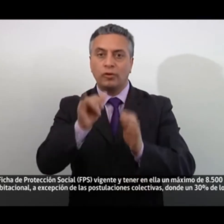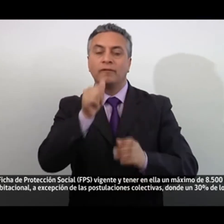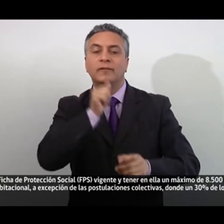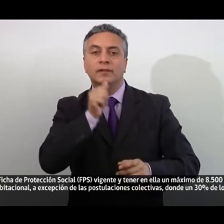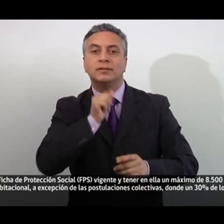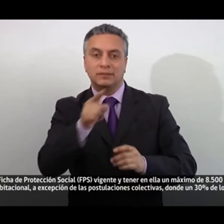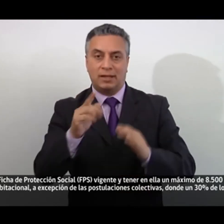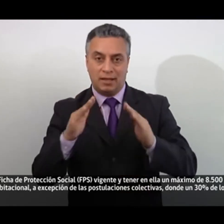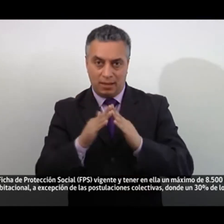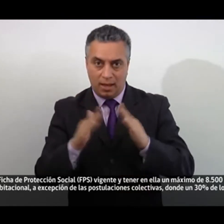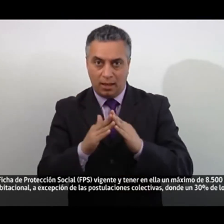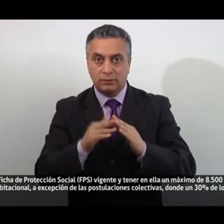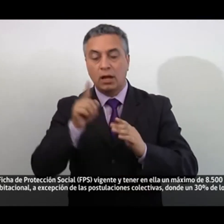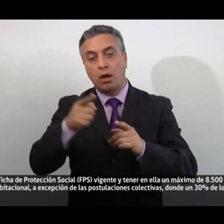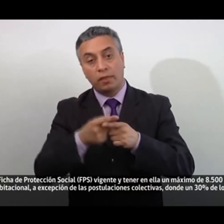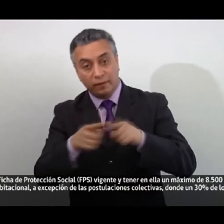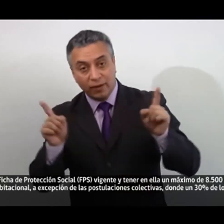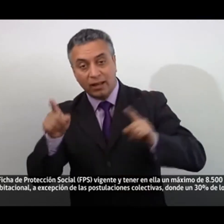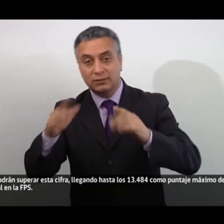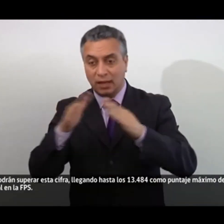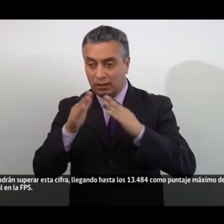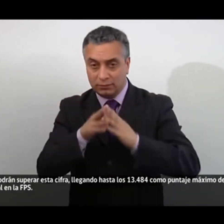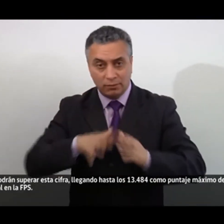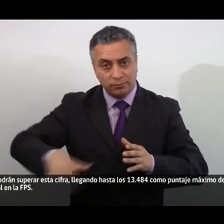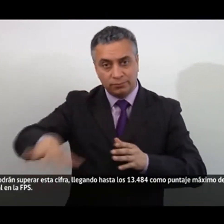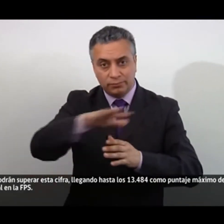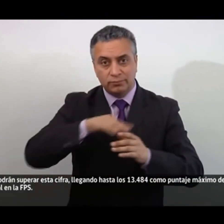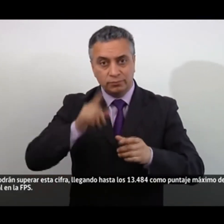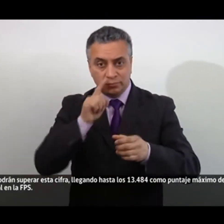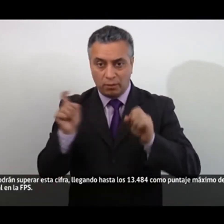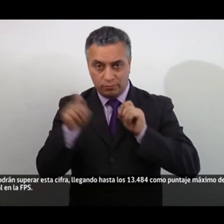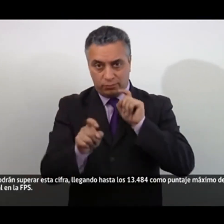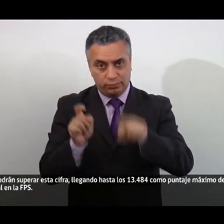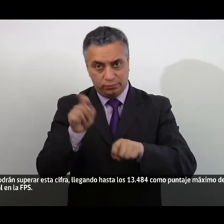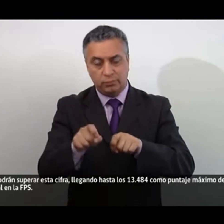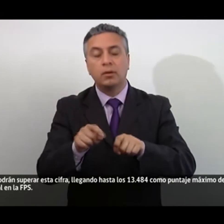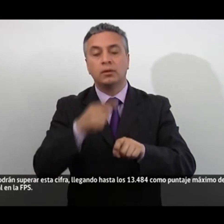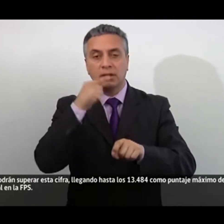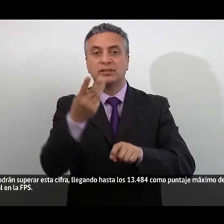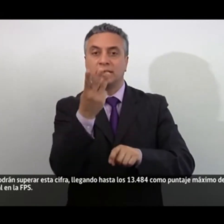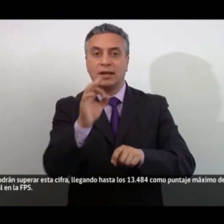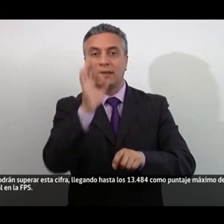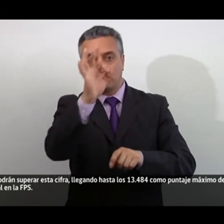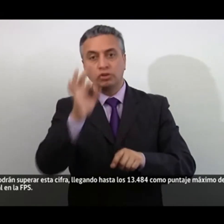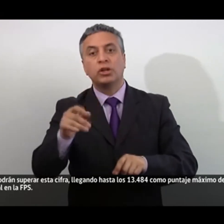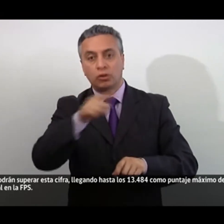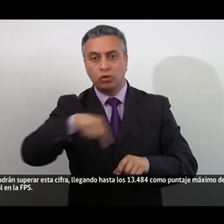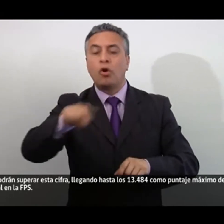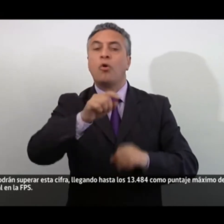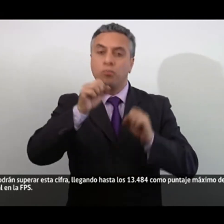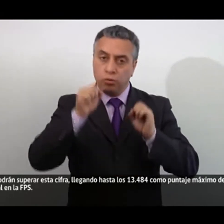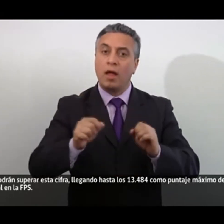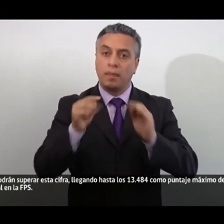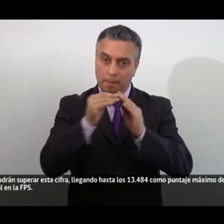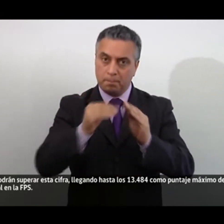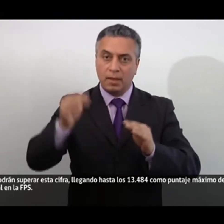a excepción de las postulaciones colectivas, donde un 30% de los integrantes del grupo podrán superar esta cifra, llegando hasta